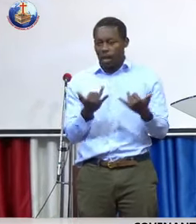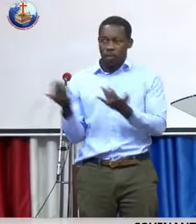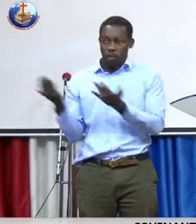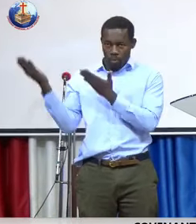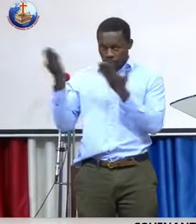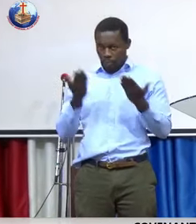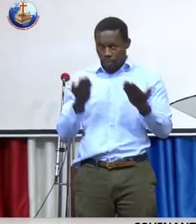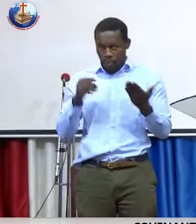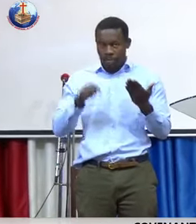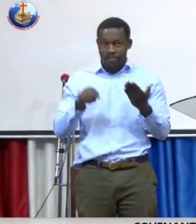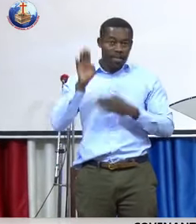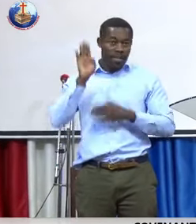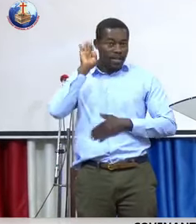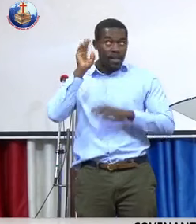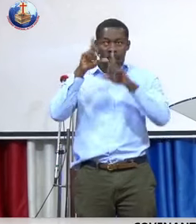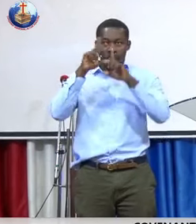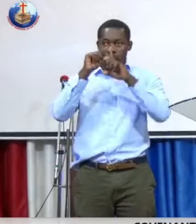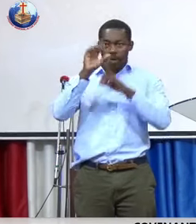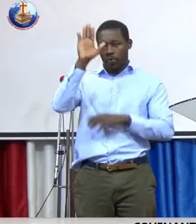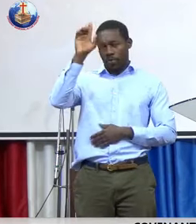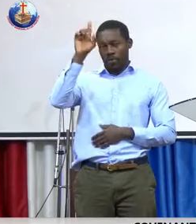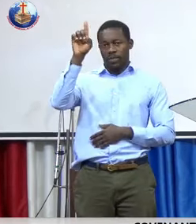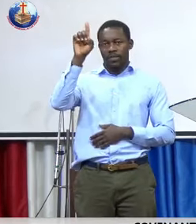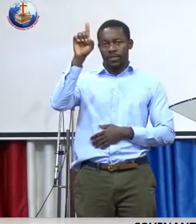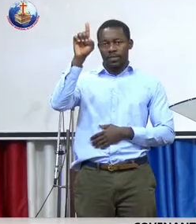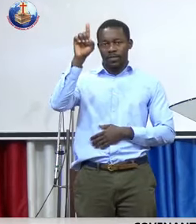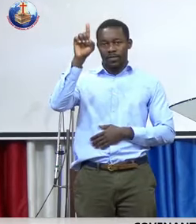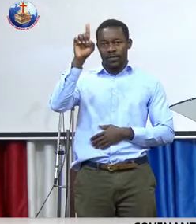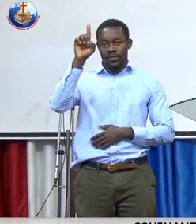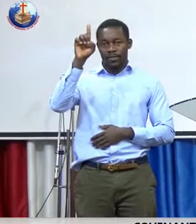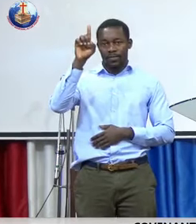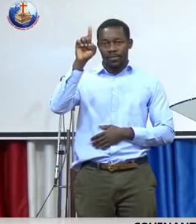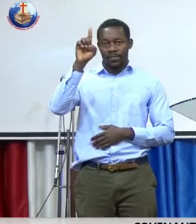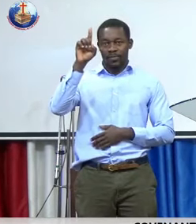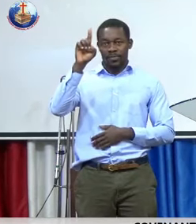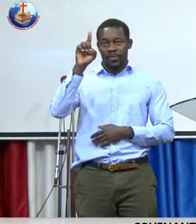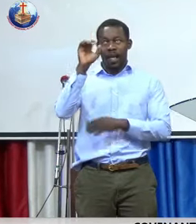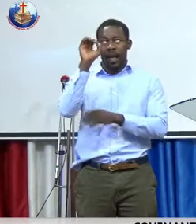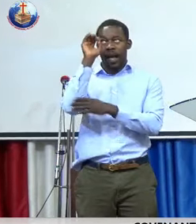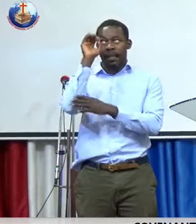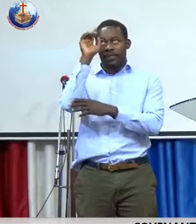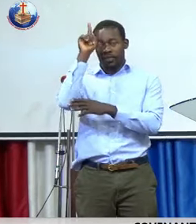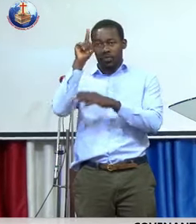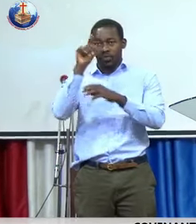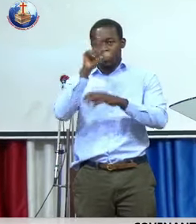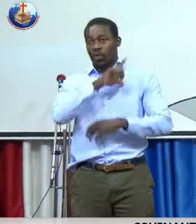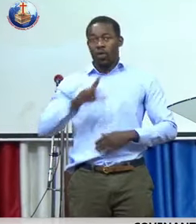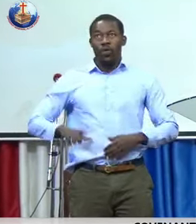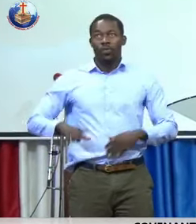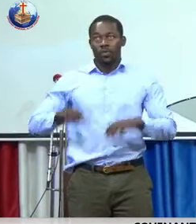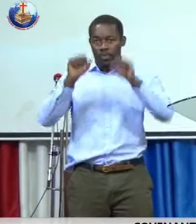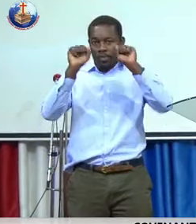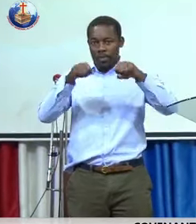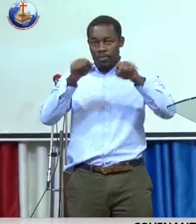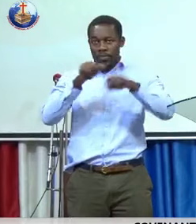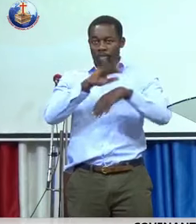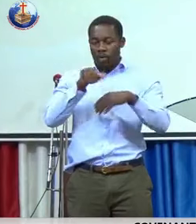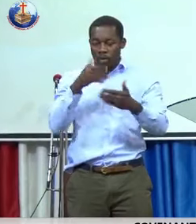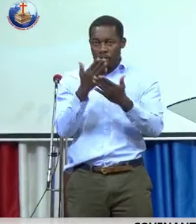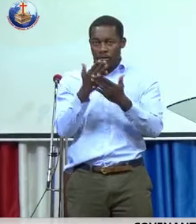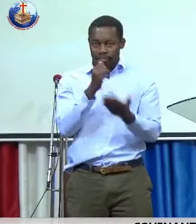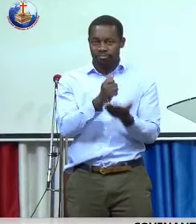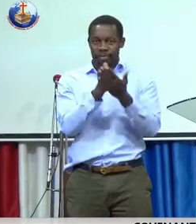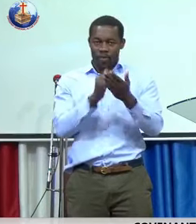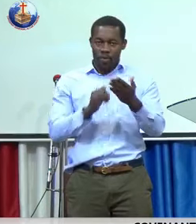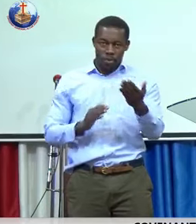this moment to hear your word. Na sasa kwamba umetuleta katika wakati huu kulisikiza neno lako. We ask O Lord that you will flow through us.